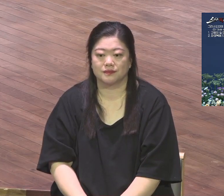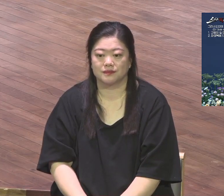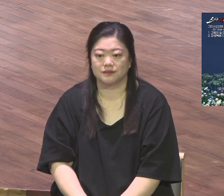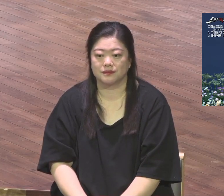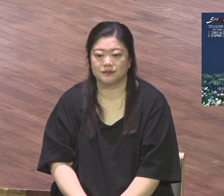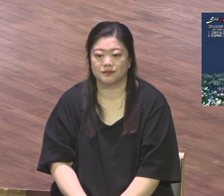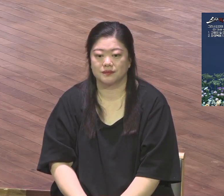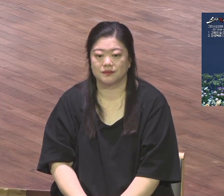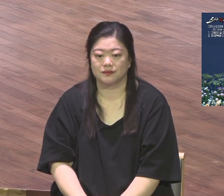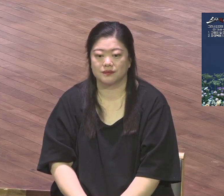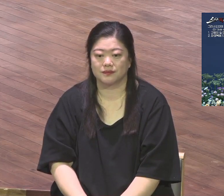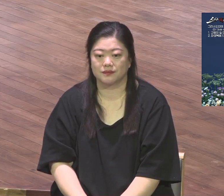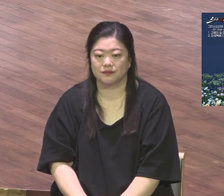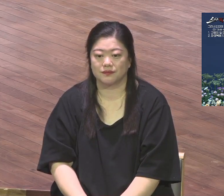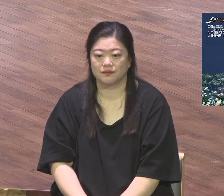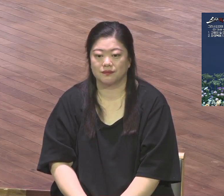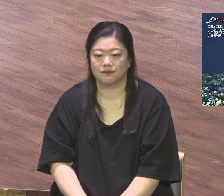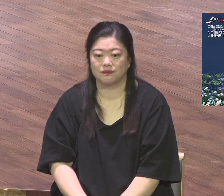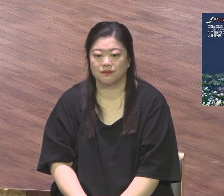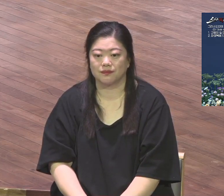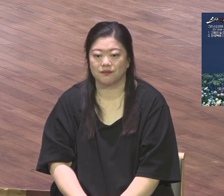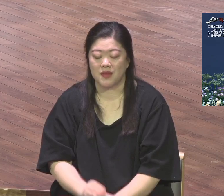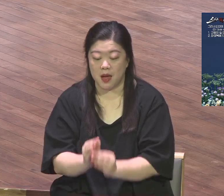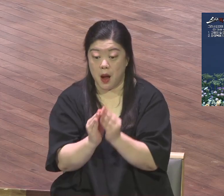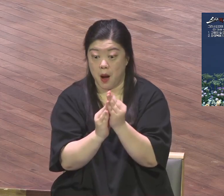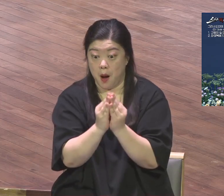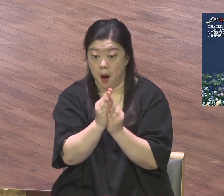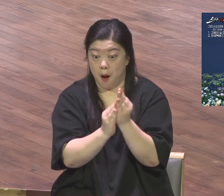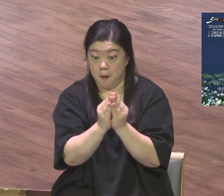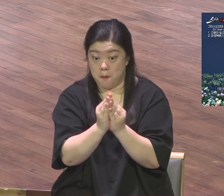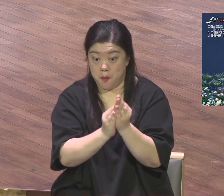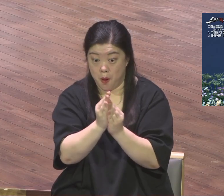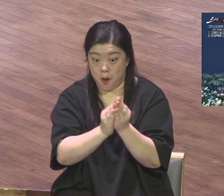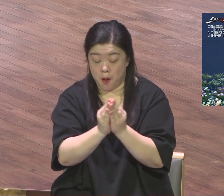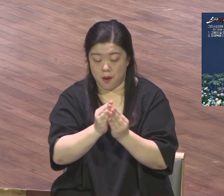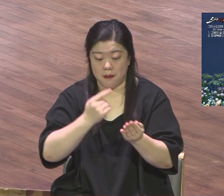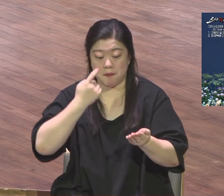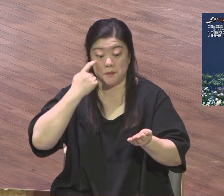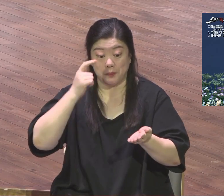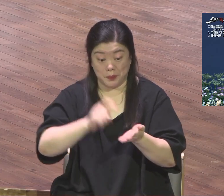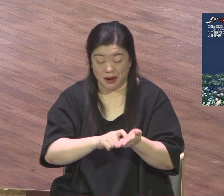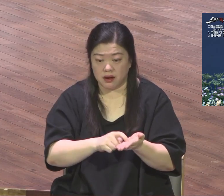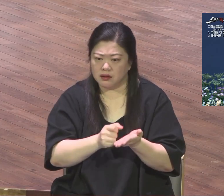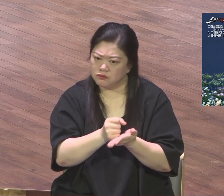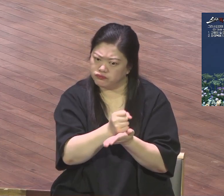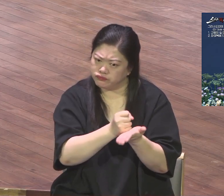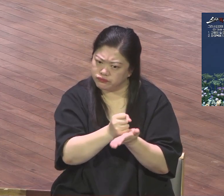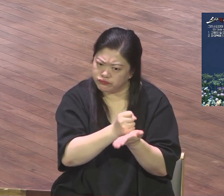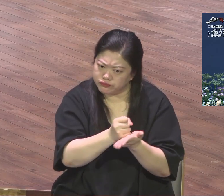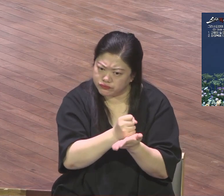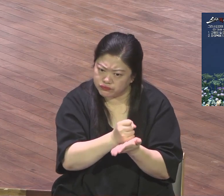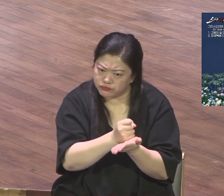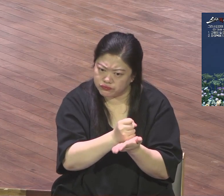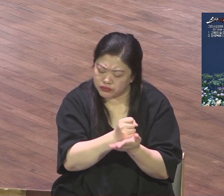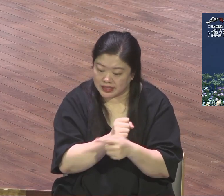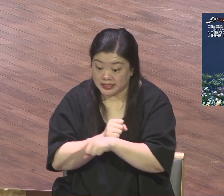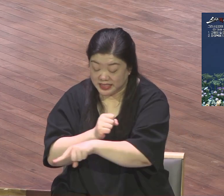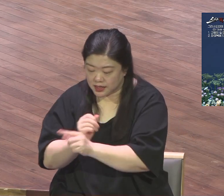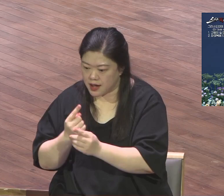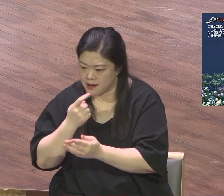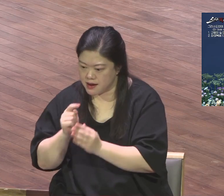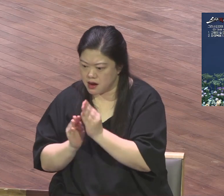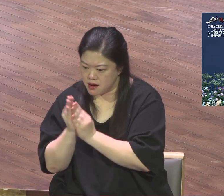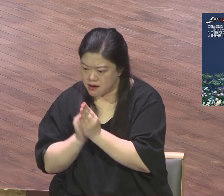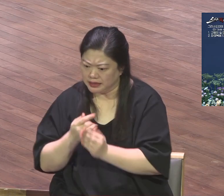한편은 어쩌다가 운수가 좋아서 보화를 발견하게 된 것처럼 보이고, 다른 한쪽은 보다